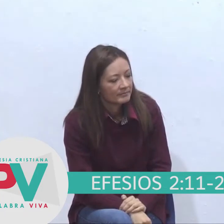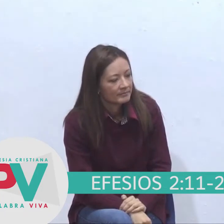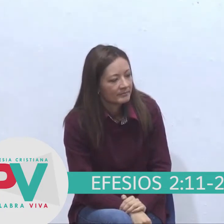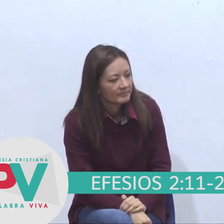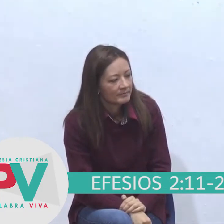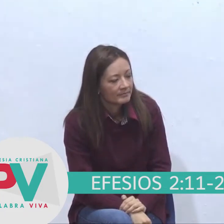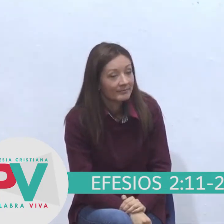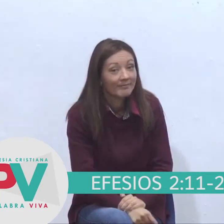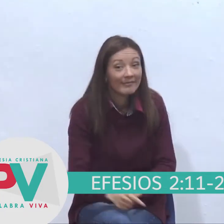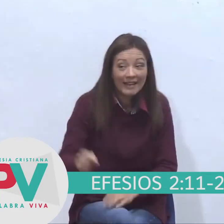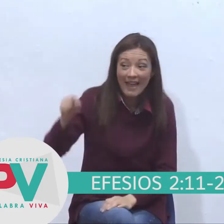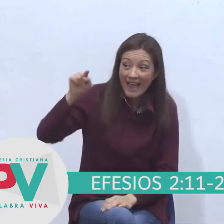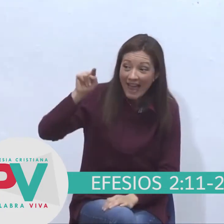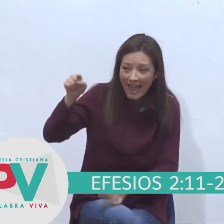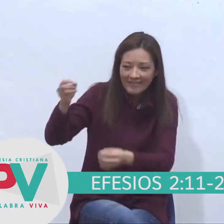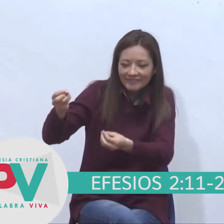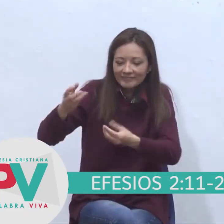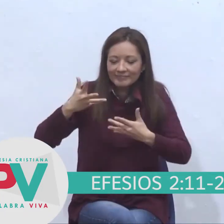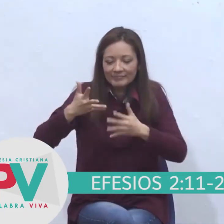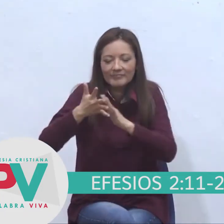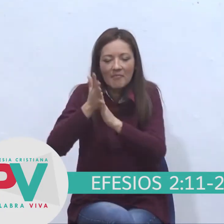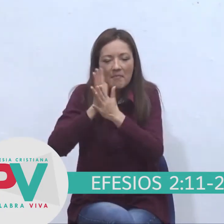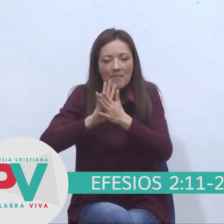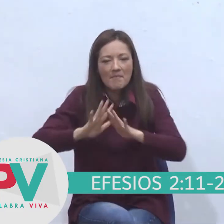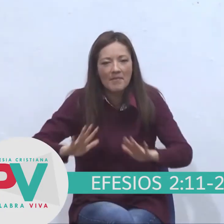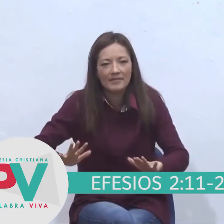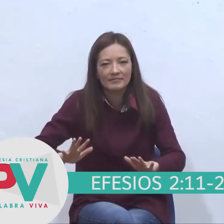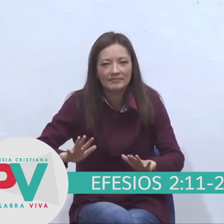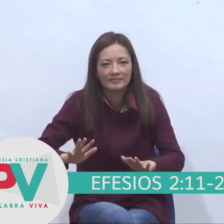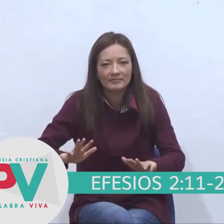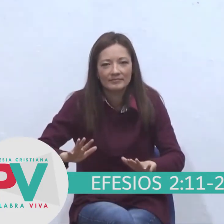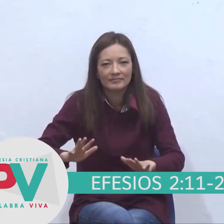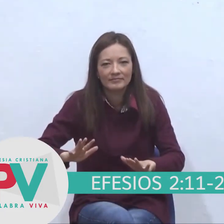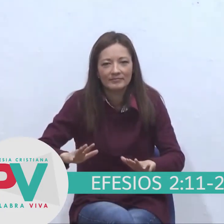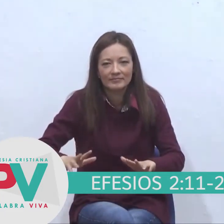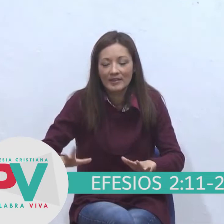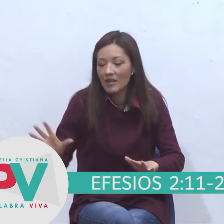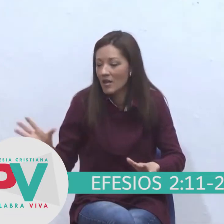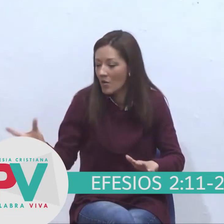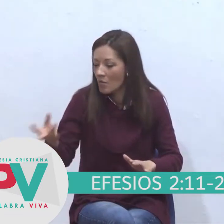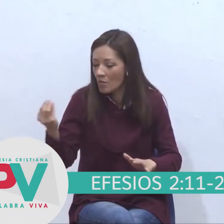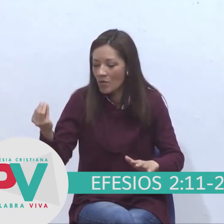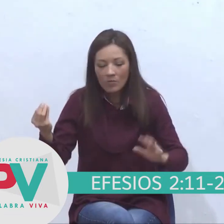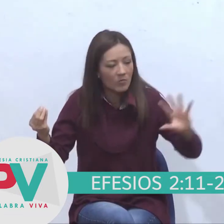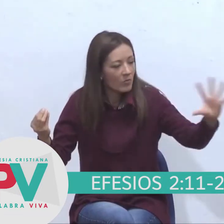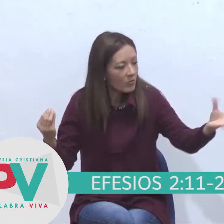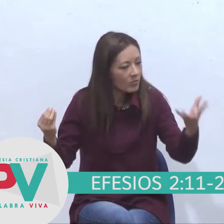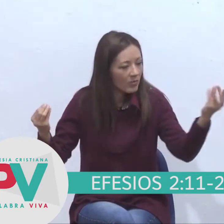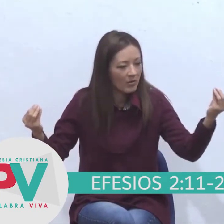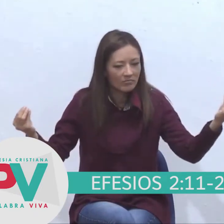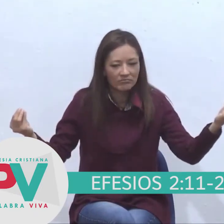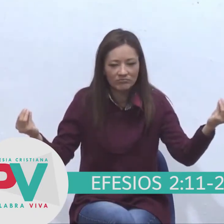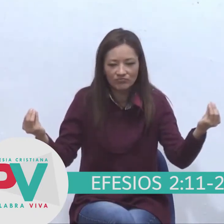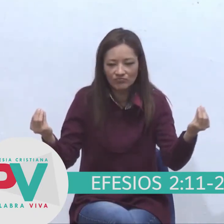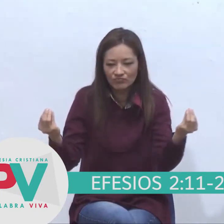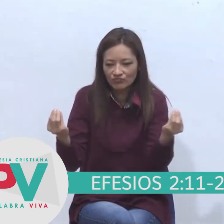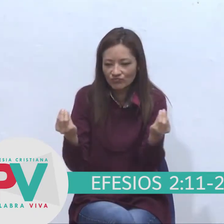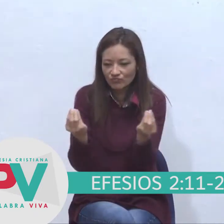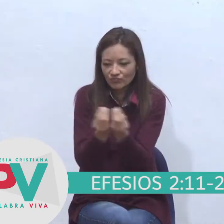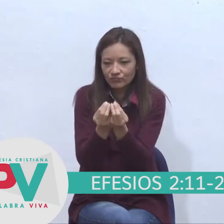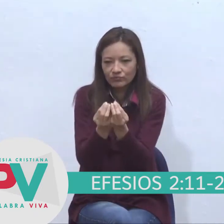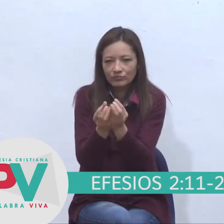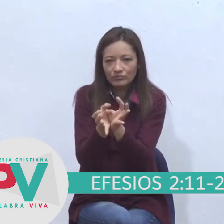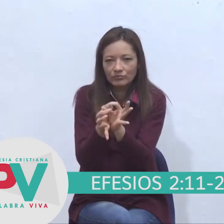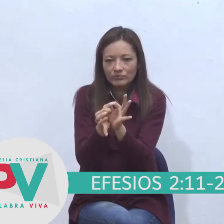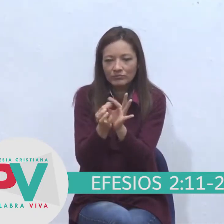Porque Él es nuestra paz, que de ambos pueblos hizo uno, derribando la pared